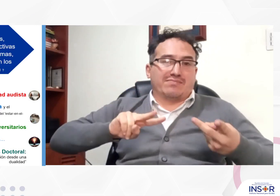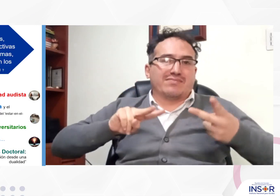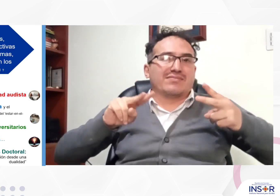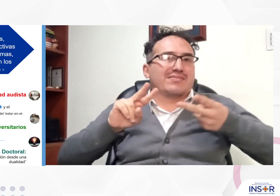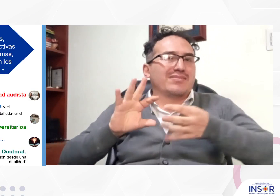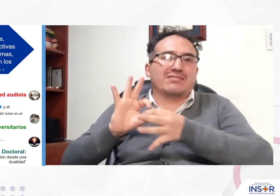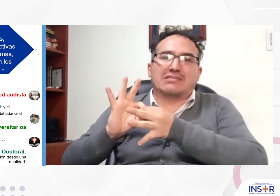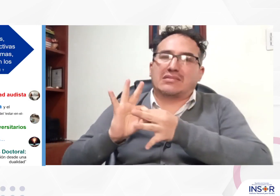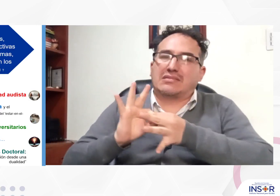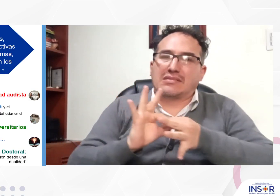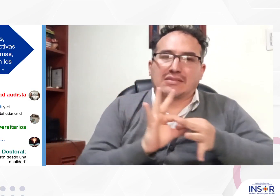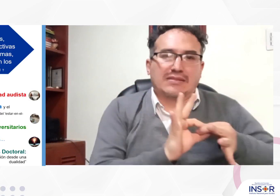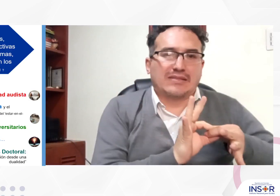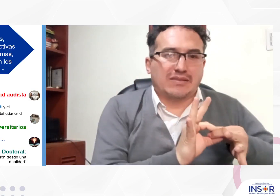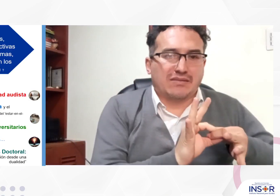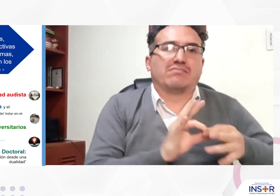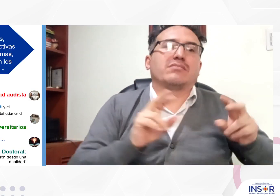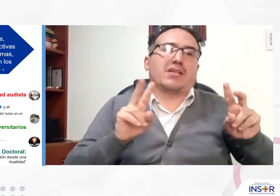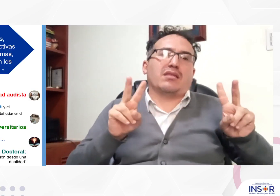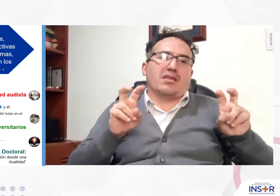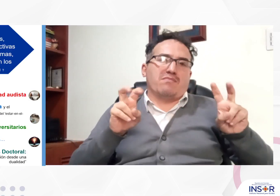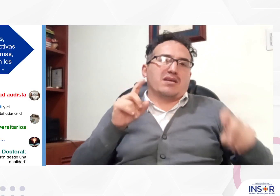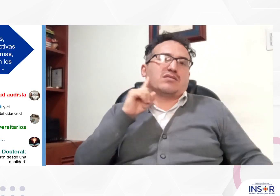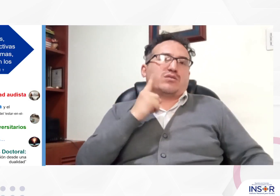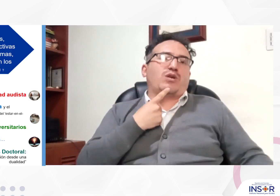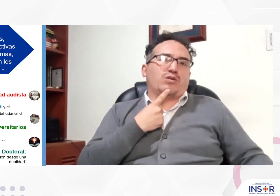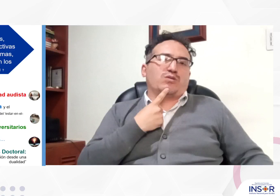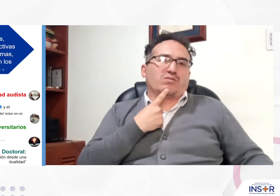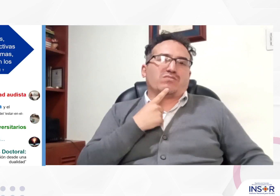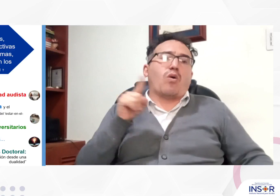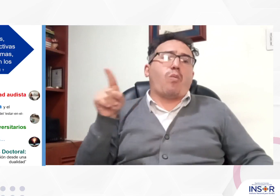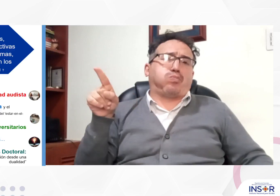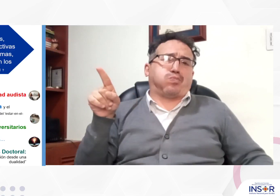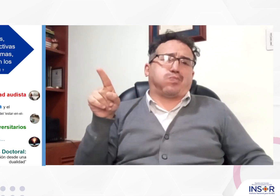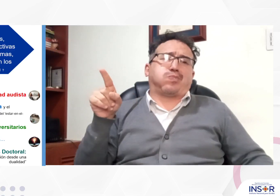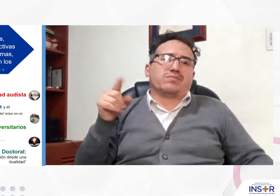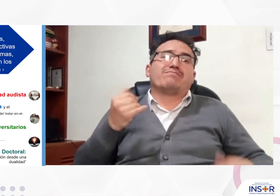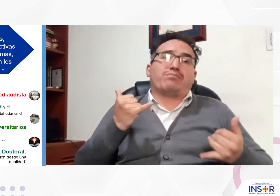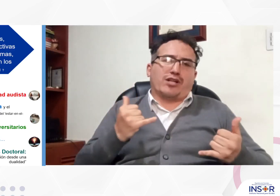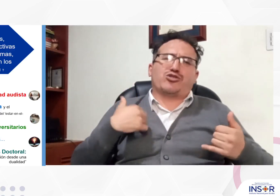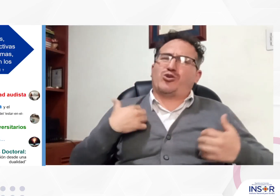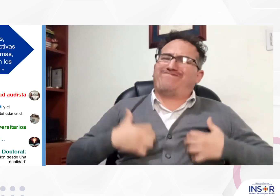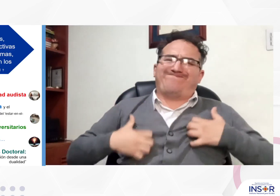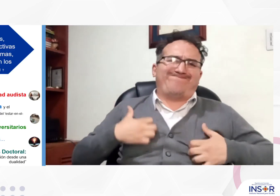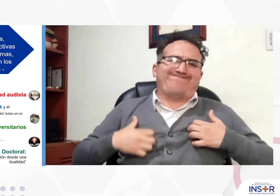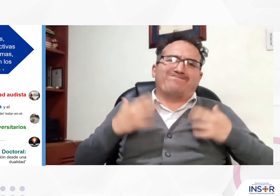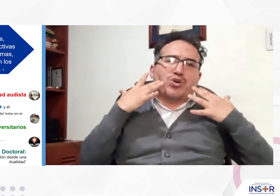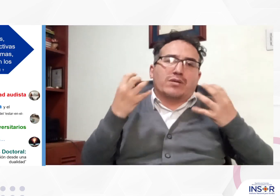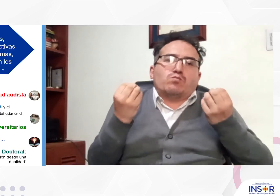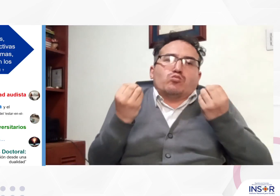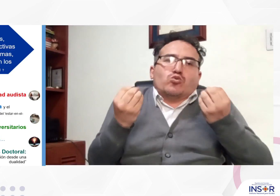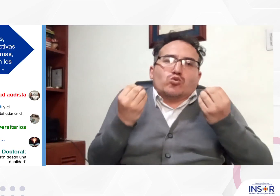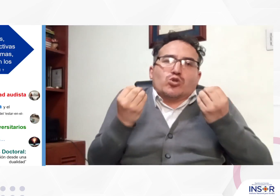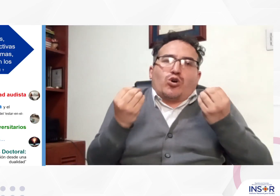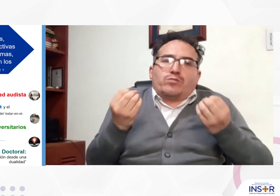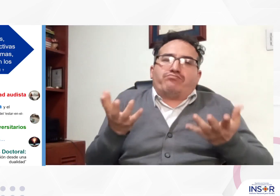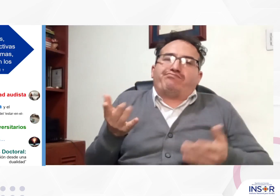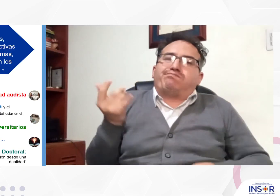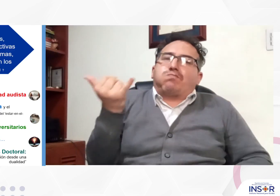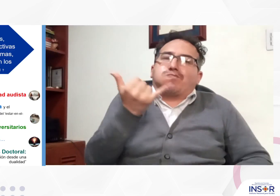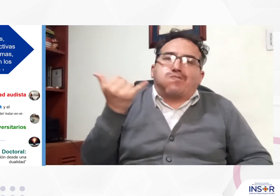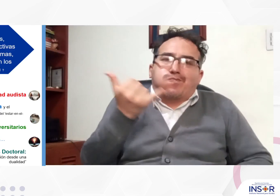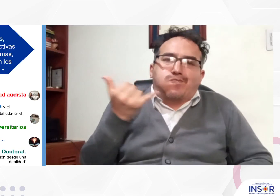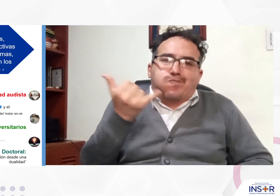sí tienen las mujeres. Y esto pues va muy de la mano sobre el tema de la población sorda. Por eso surge